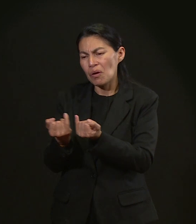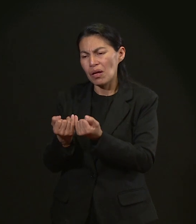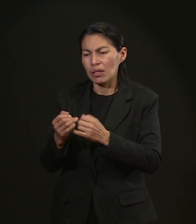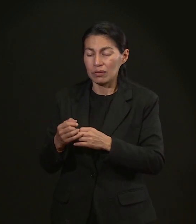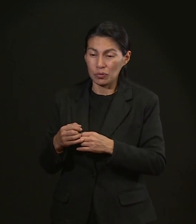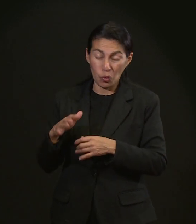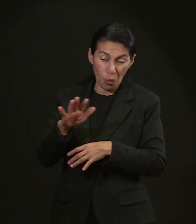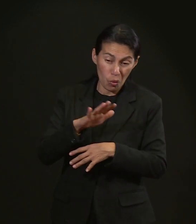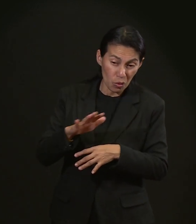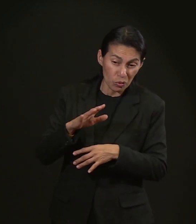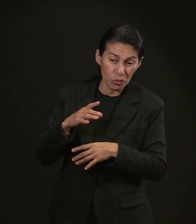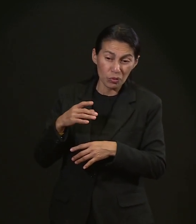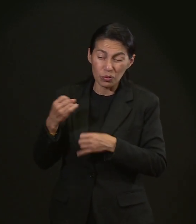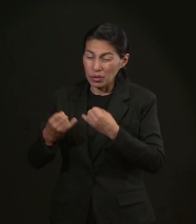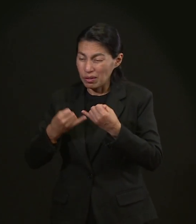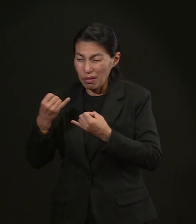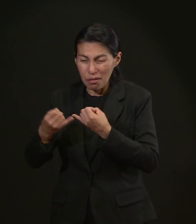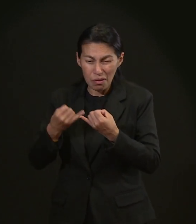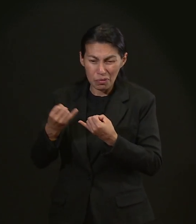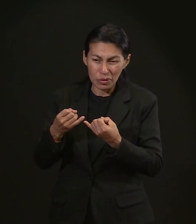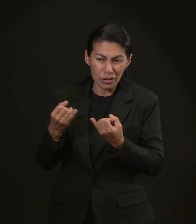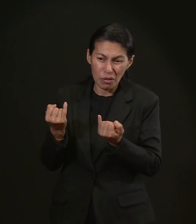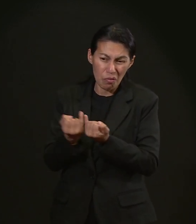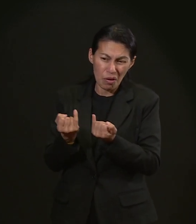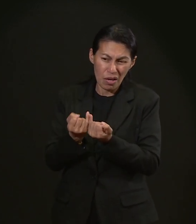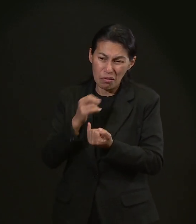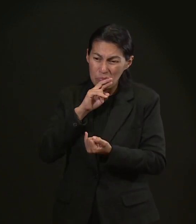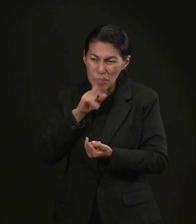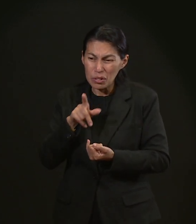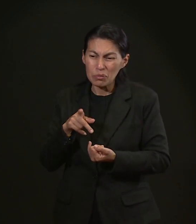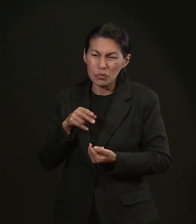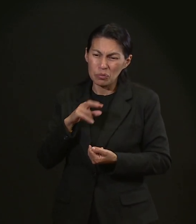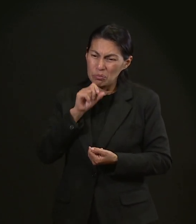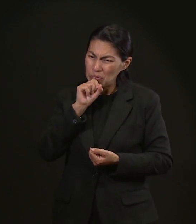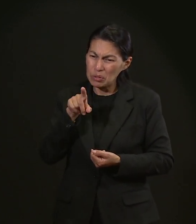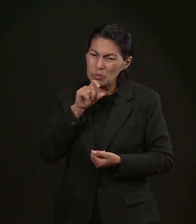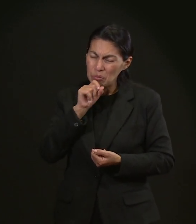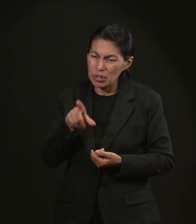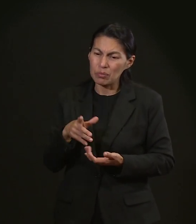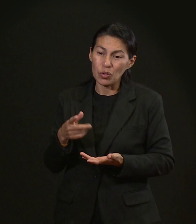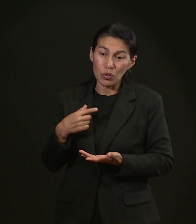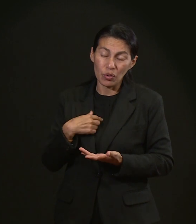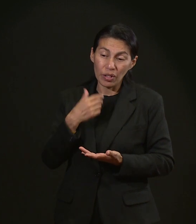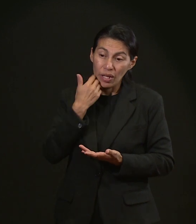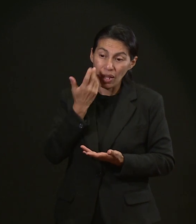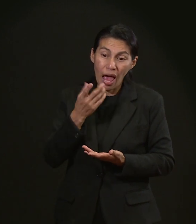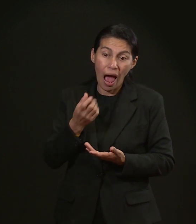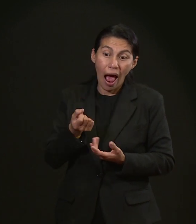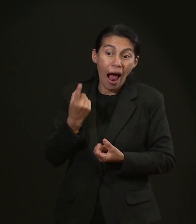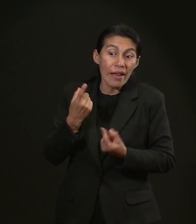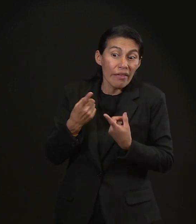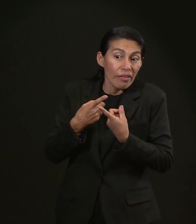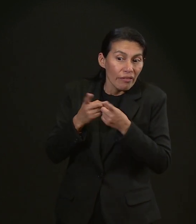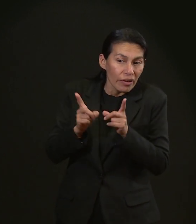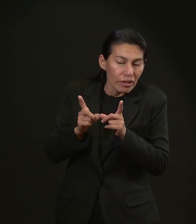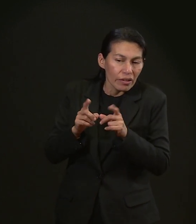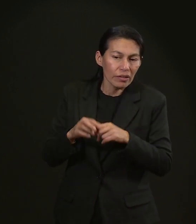allí divirtiéndonos pues serán todos el ambiente entonces yo quería alguien diferente